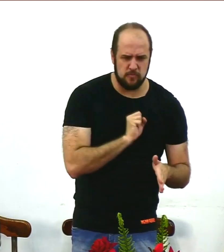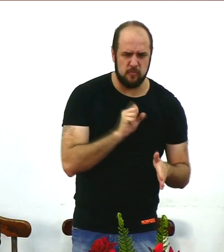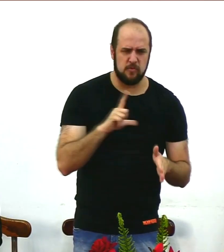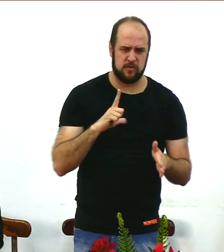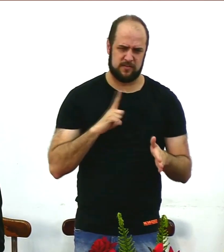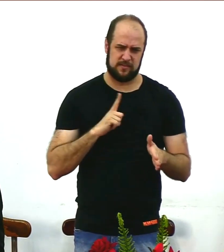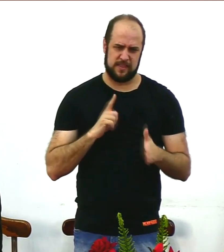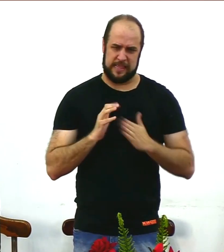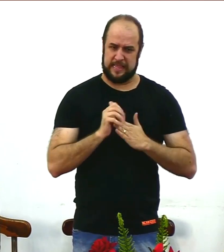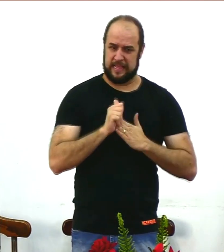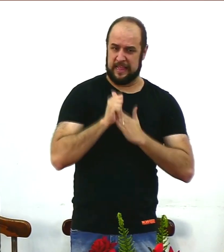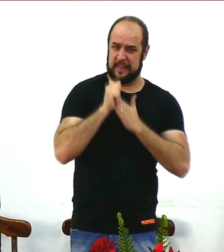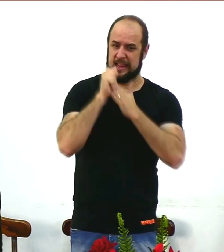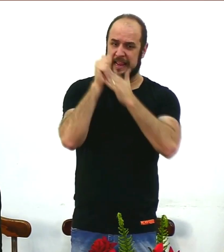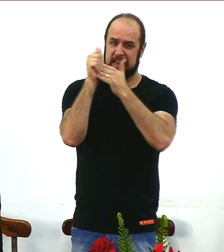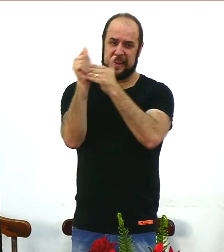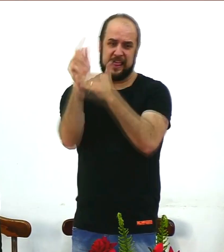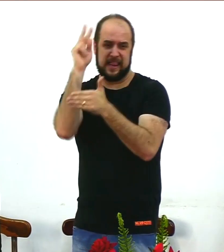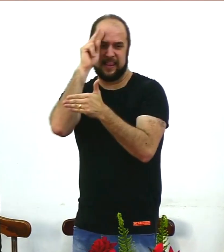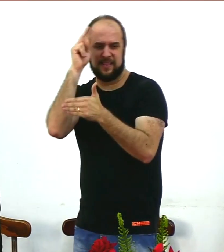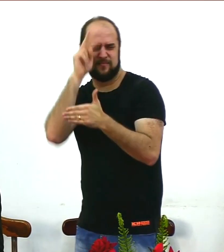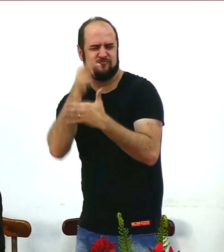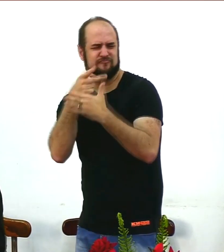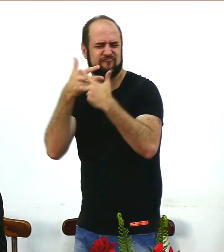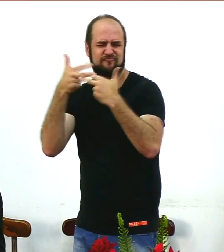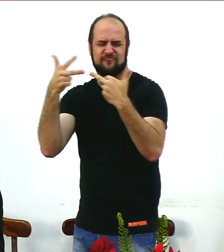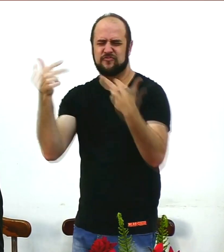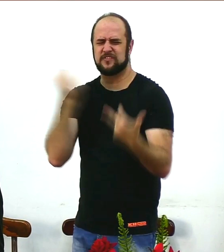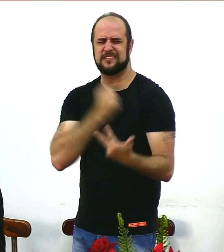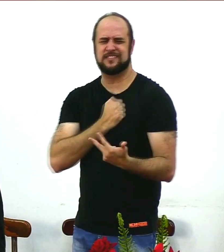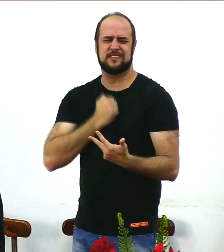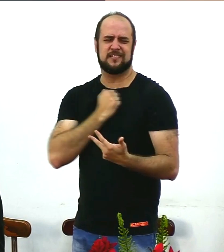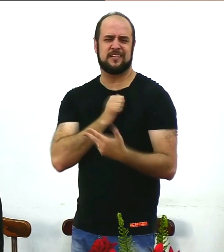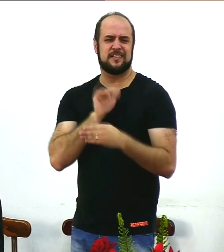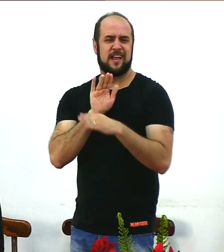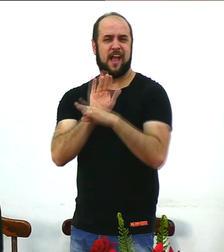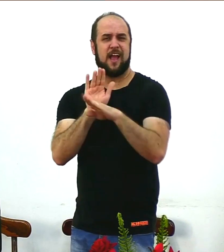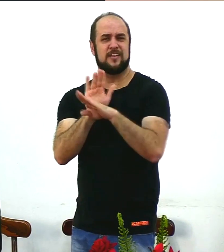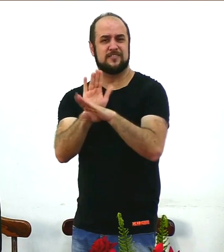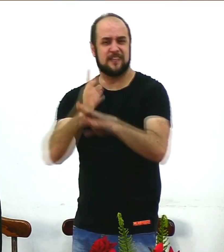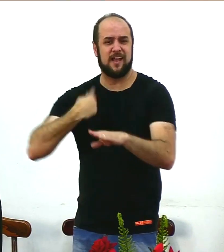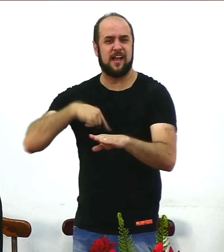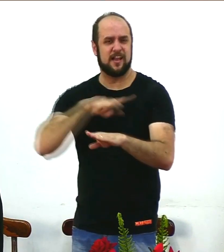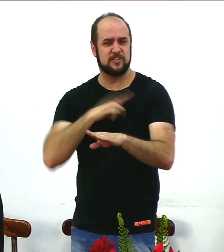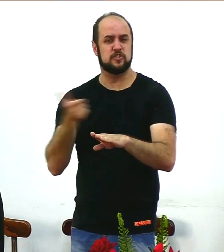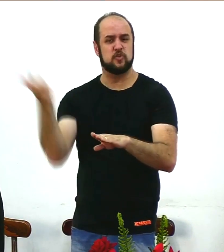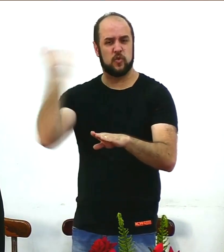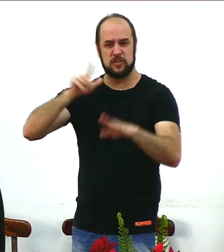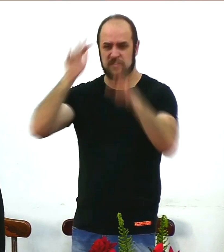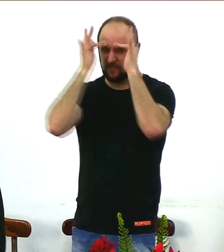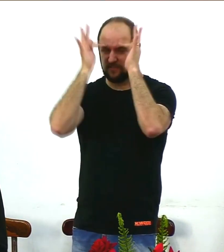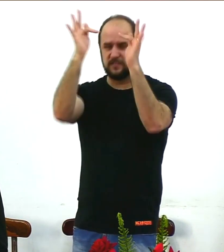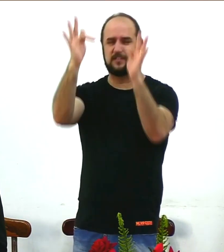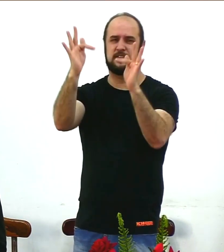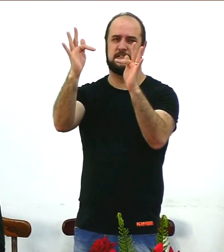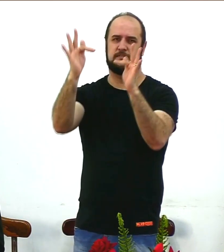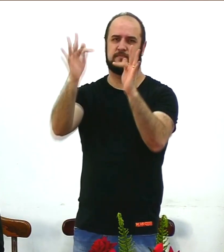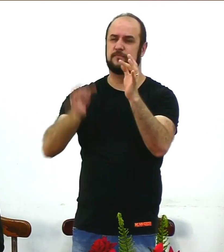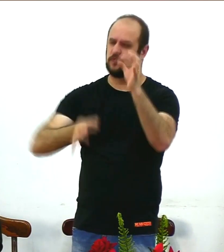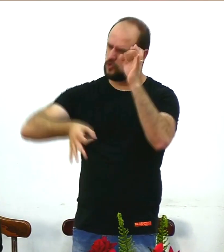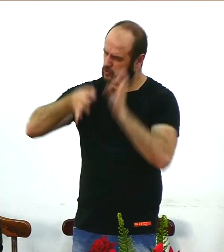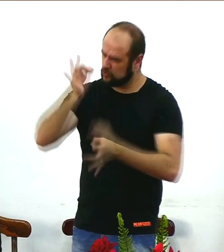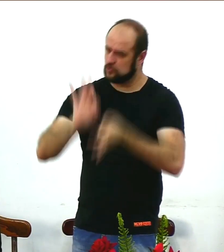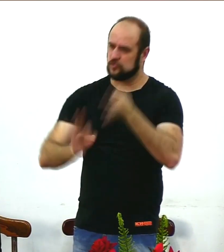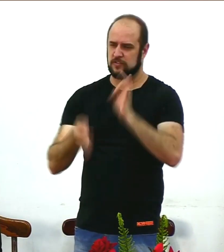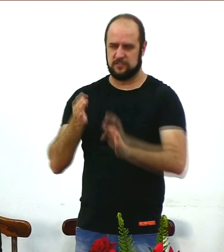que vem de Deus e crer que o que é certo acontecerá. Pense nisso. Recapitule comigo, como vivem então